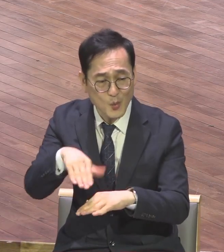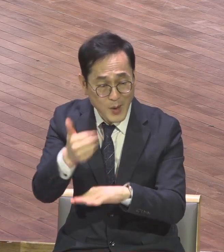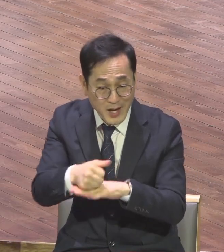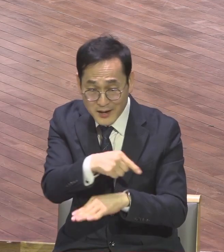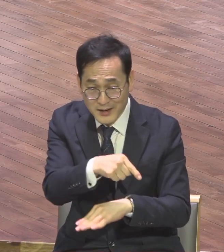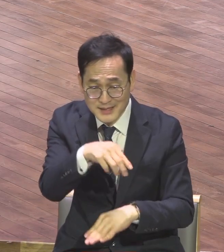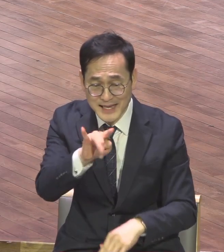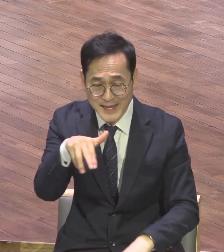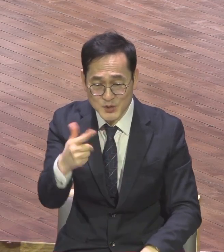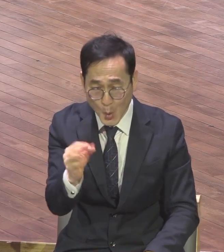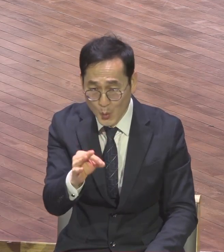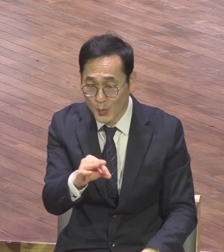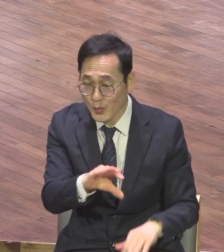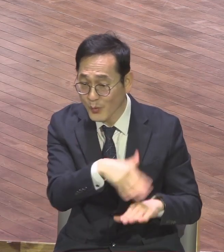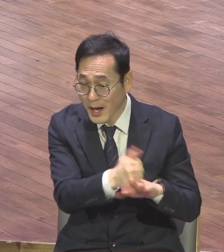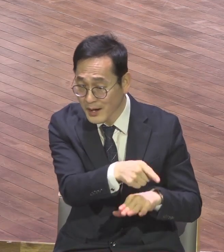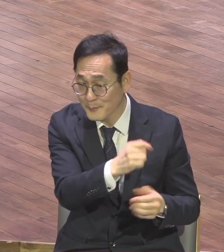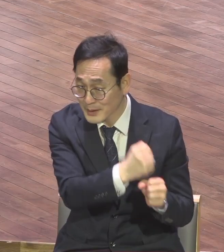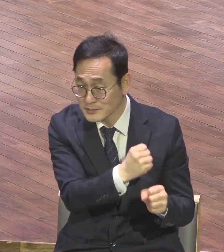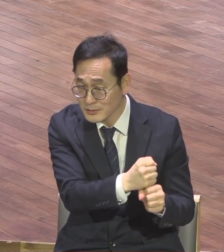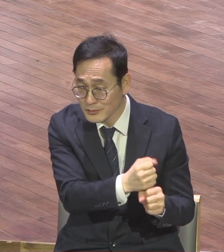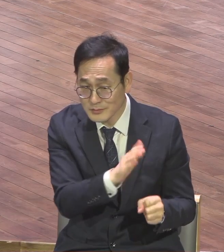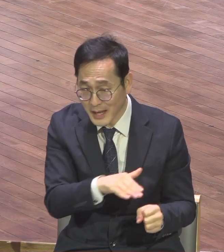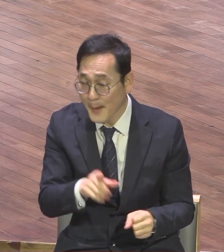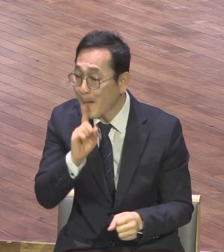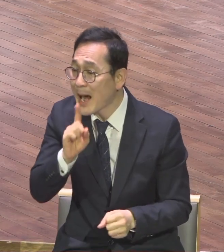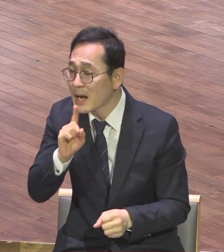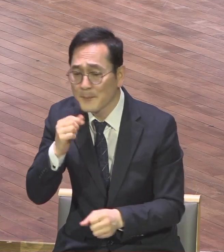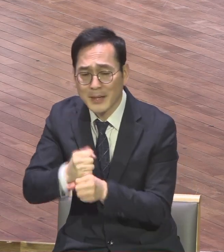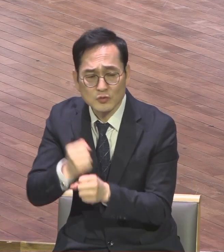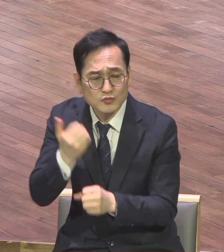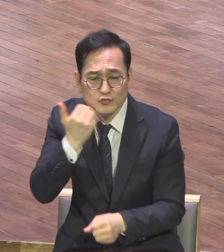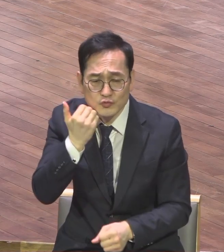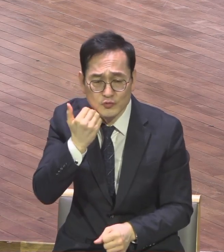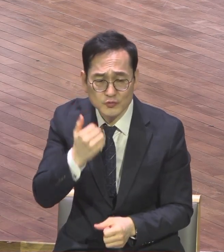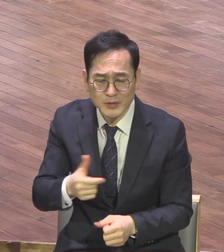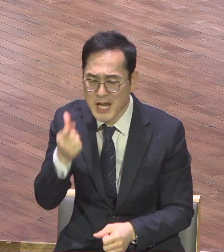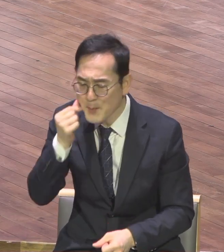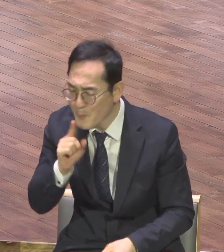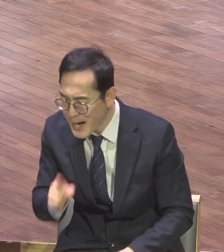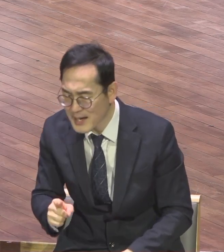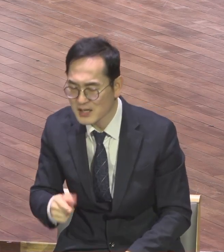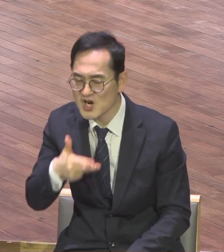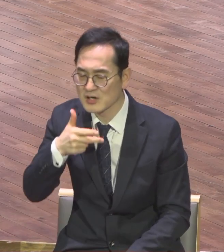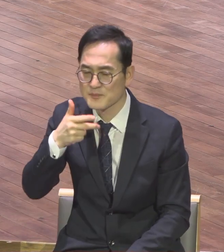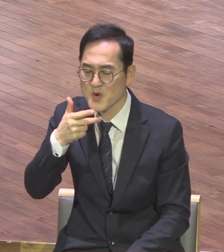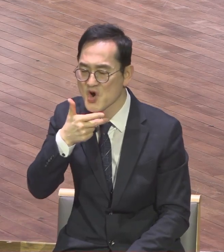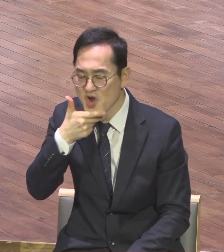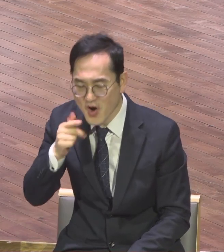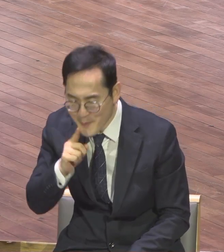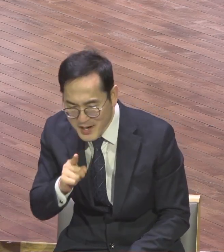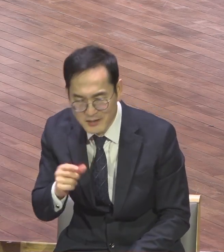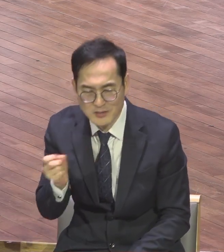만들었어요? 일본말, 영어를, 러시아말, 누가 만들었어? 그 말을 언제